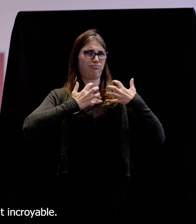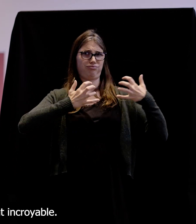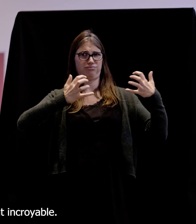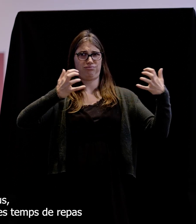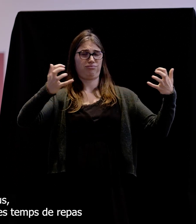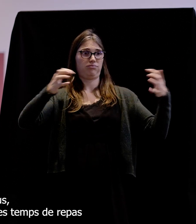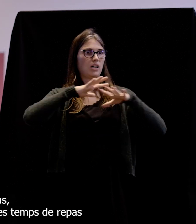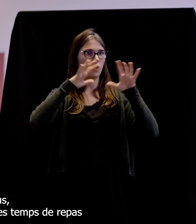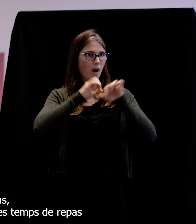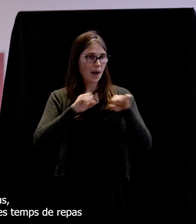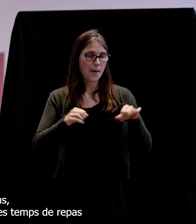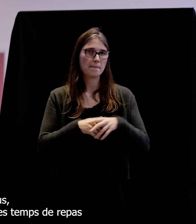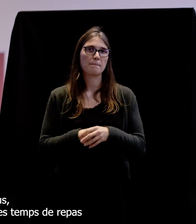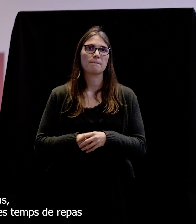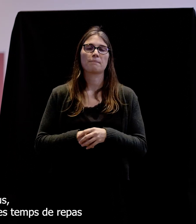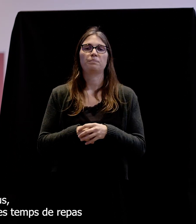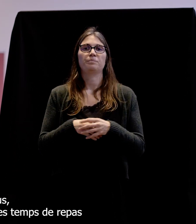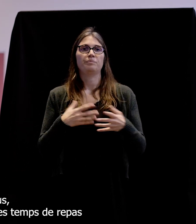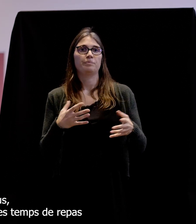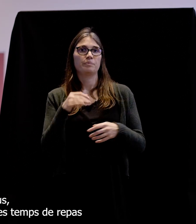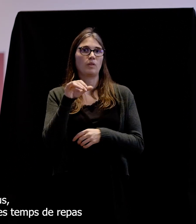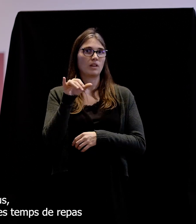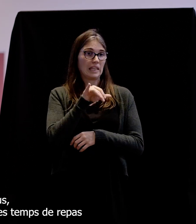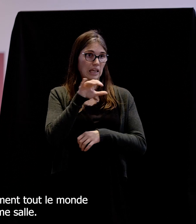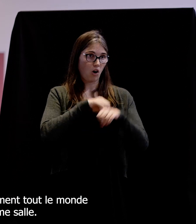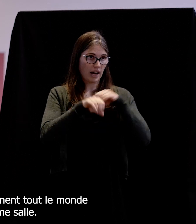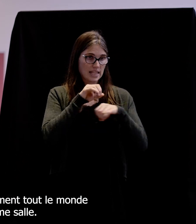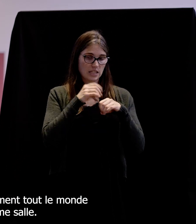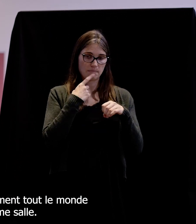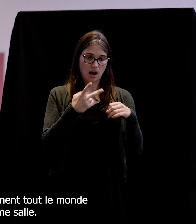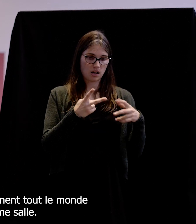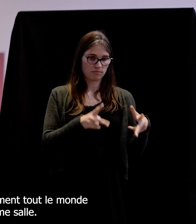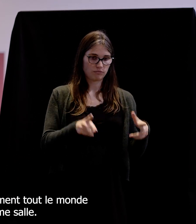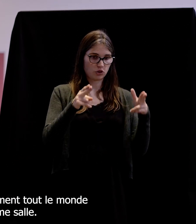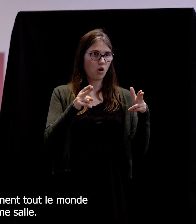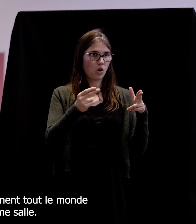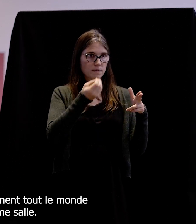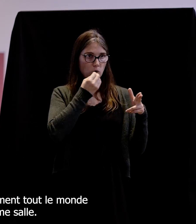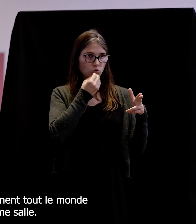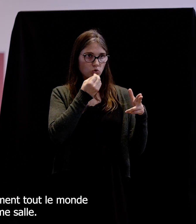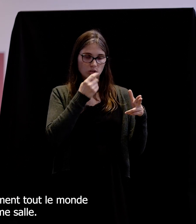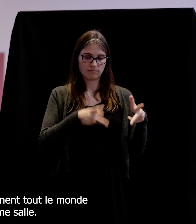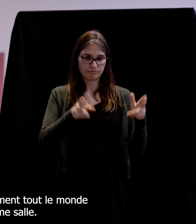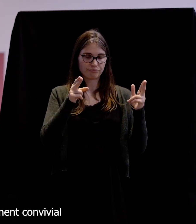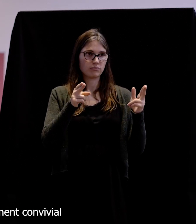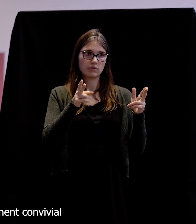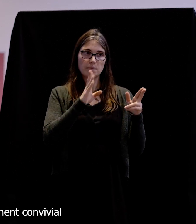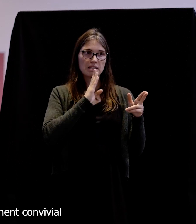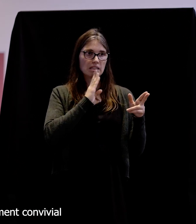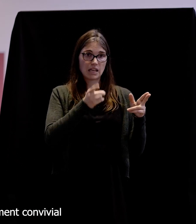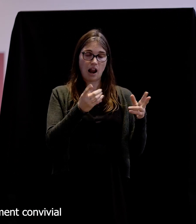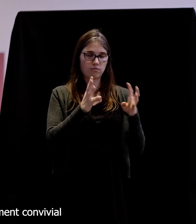incroyable. En plus, c'est organisé avec des temps de repas qui regroupent absolument tout le monde dans la même salle, là. Et